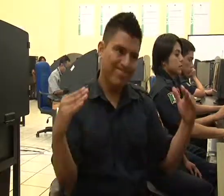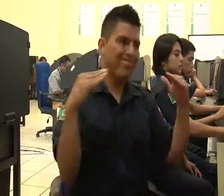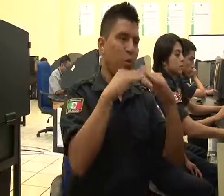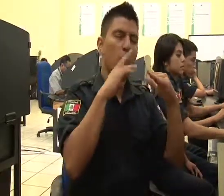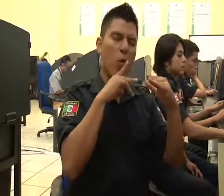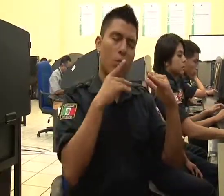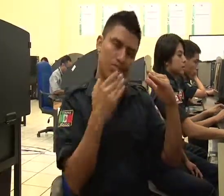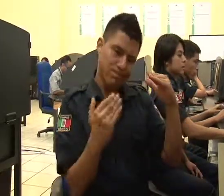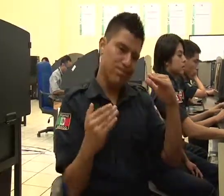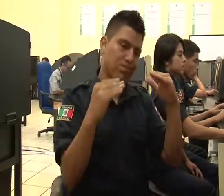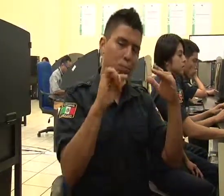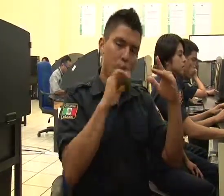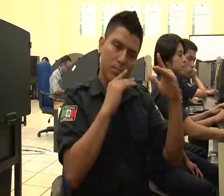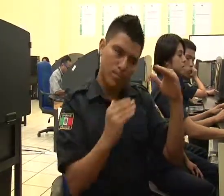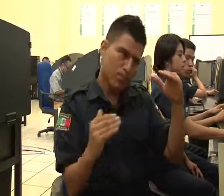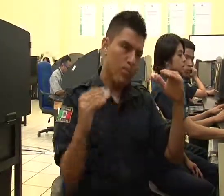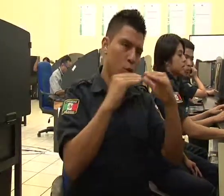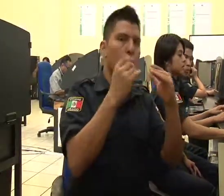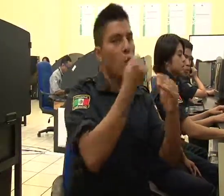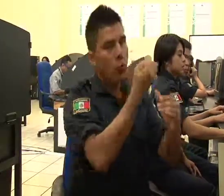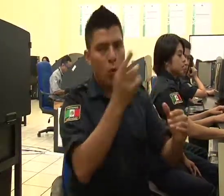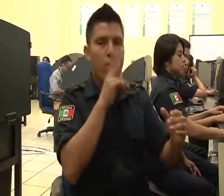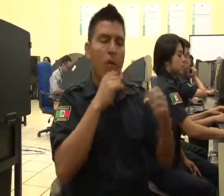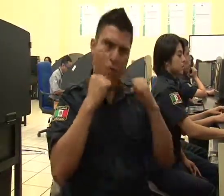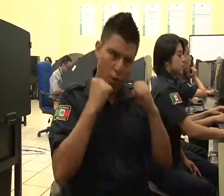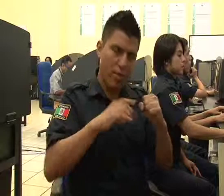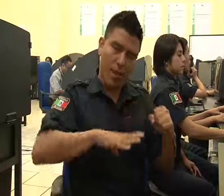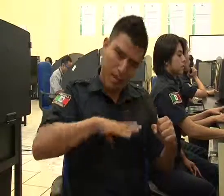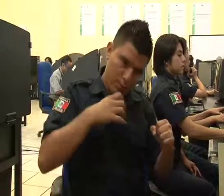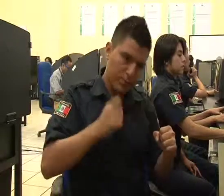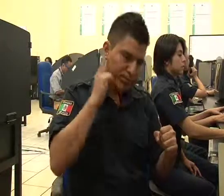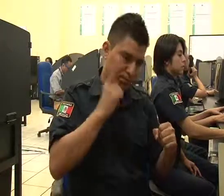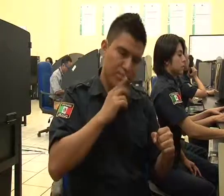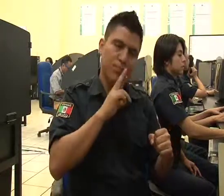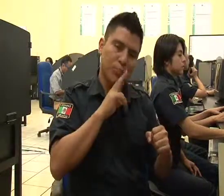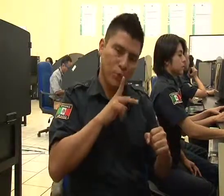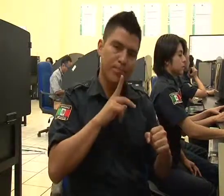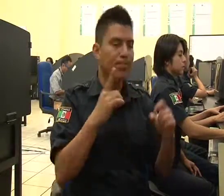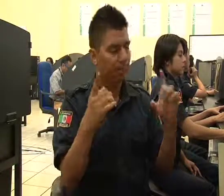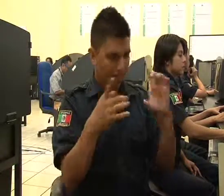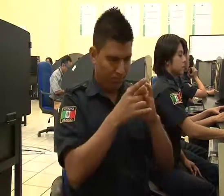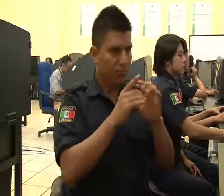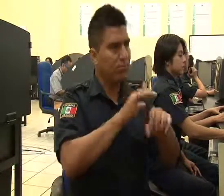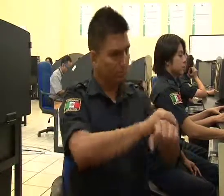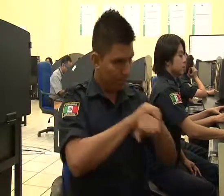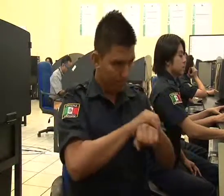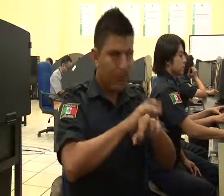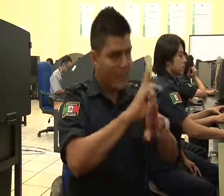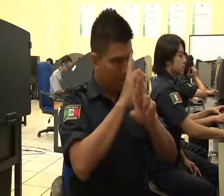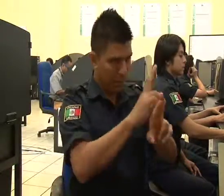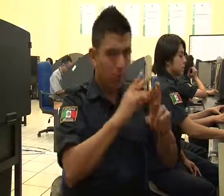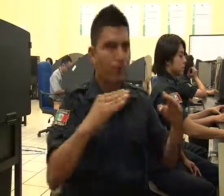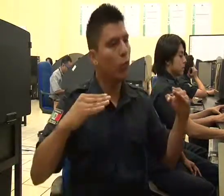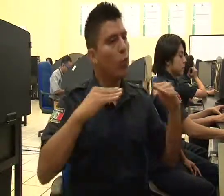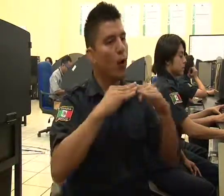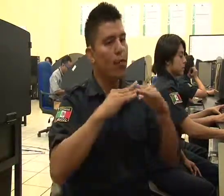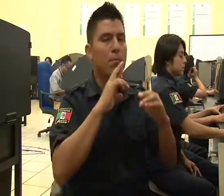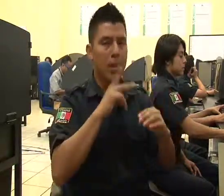ser personas con discapacidad auditiva, por ser sordos. Somos iguales a los demás. Lo único que no podemos hacer es